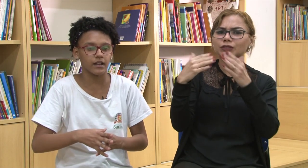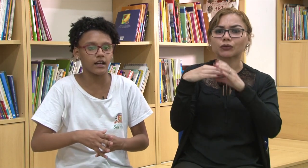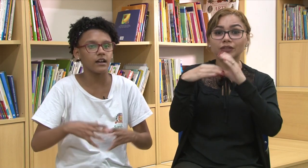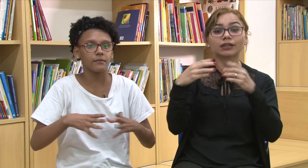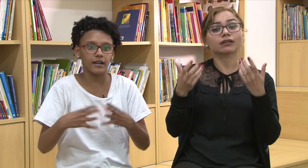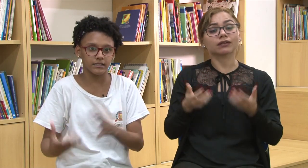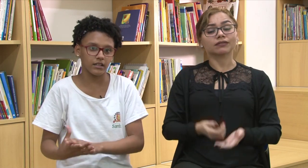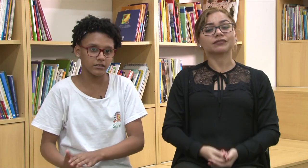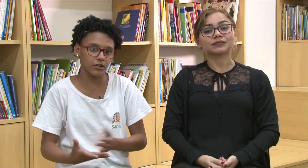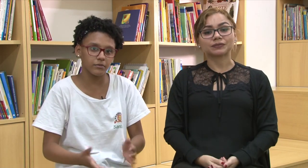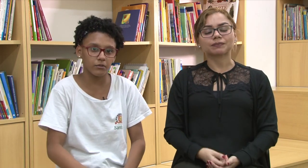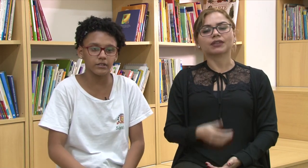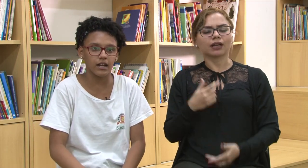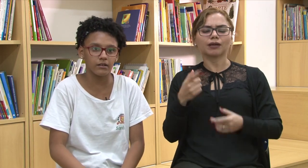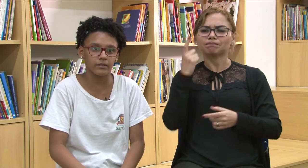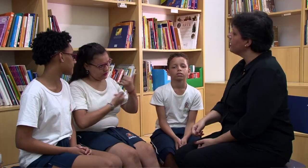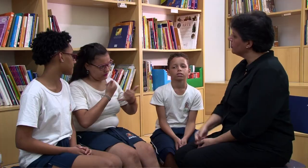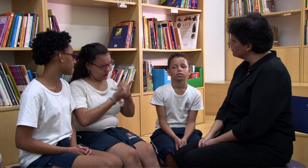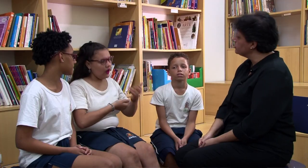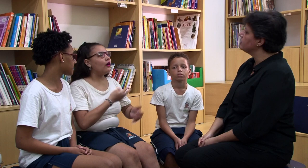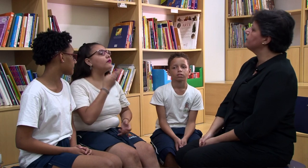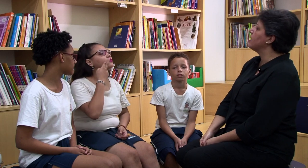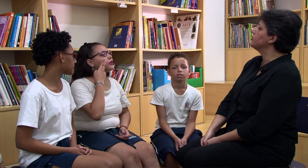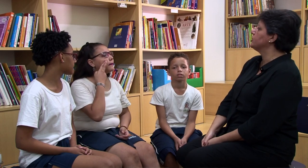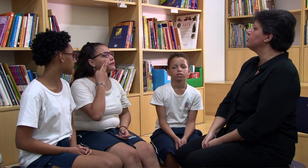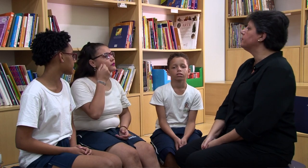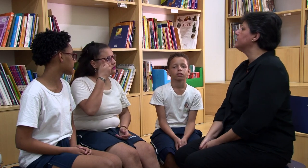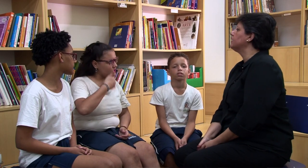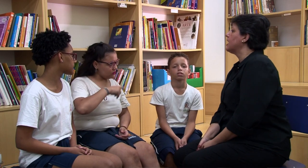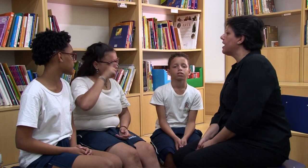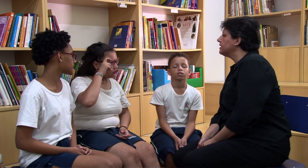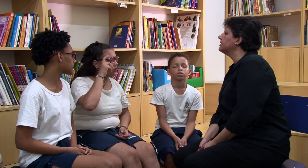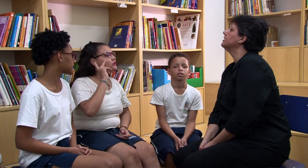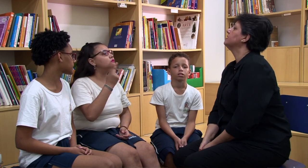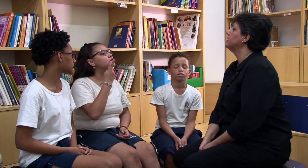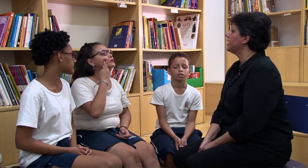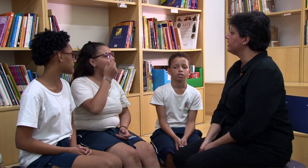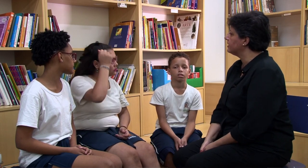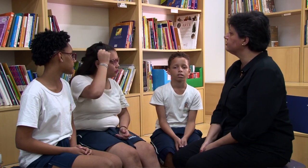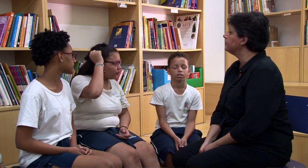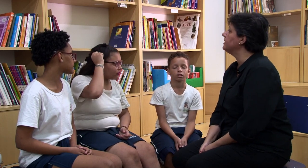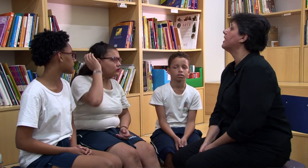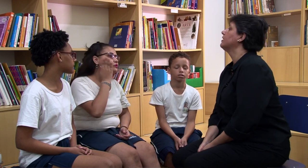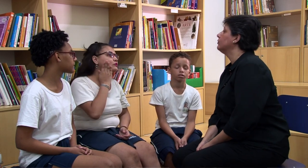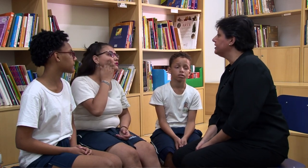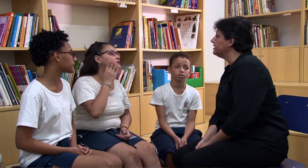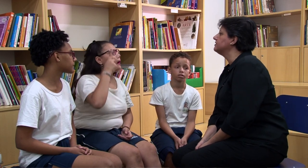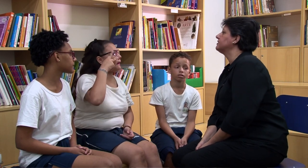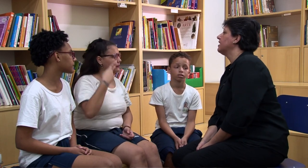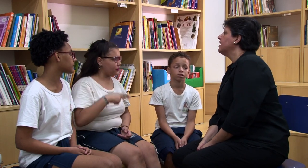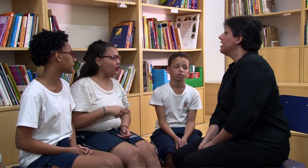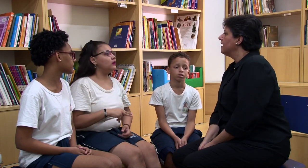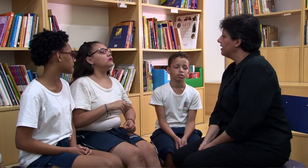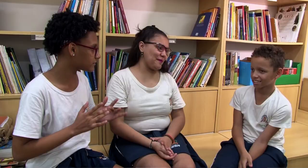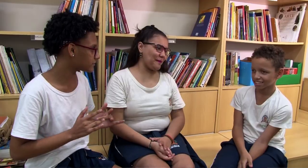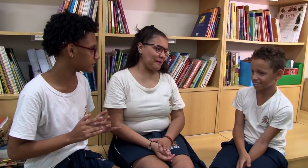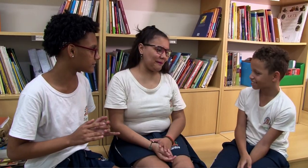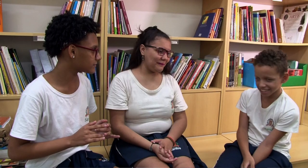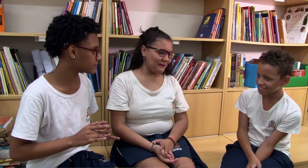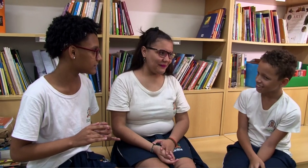ficar mais fácil de eu me comunicar com eles. A minha profissão do futuro é ser intérprete de Libras, porque seria